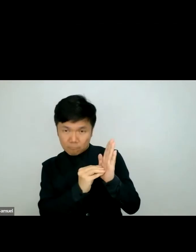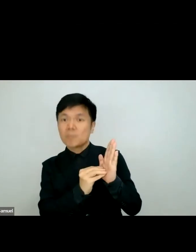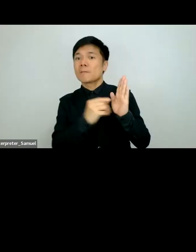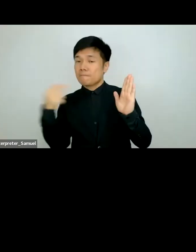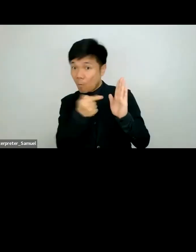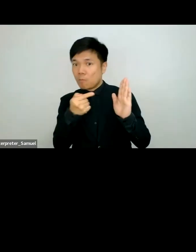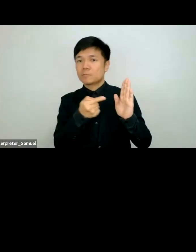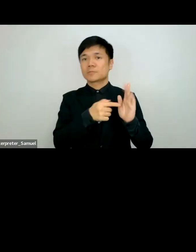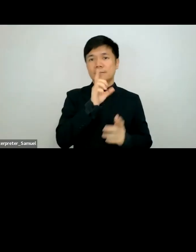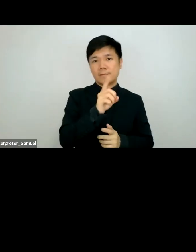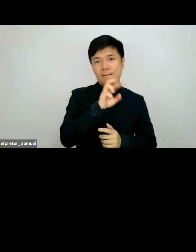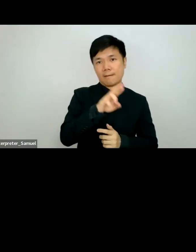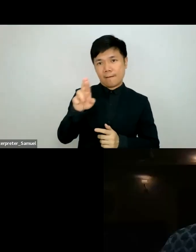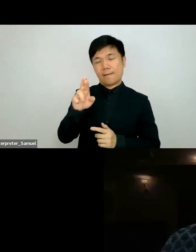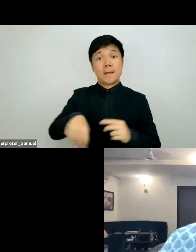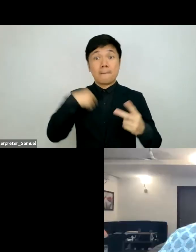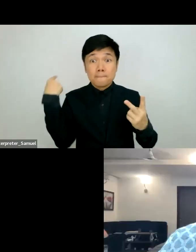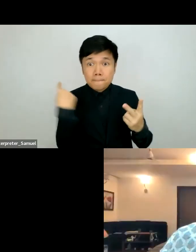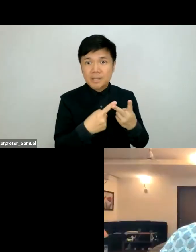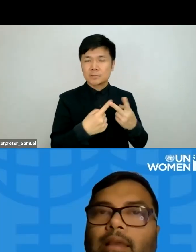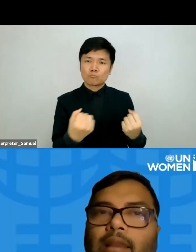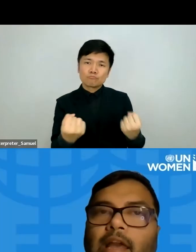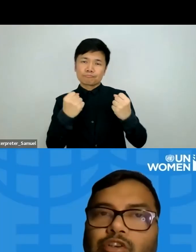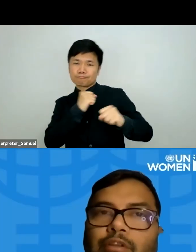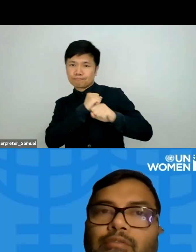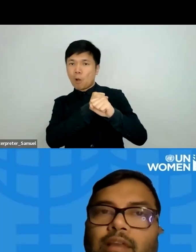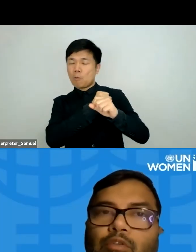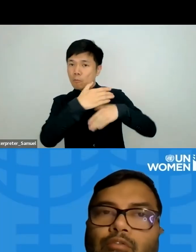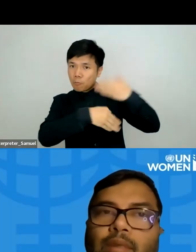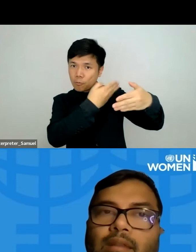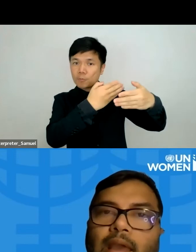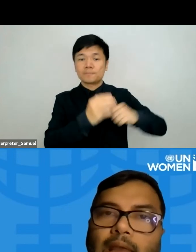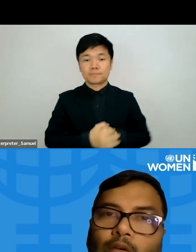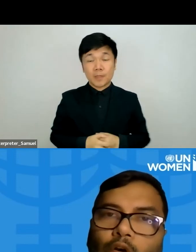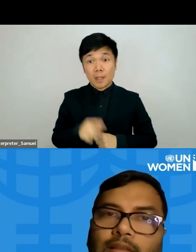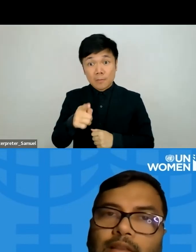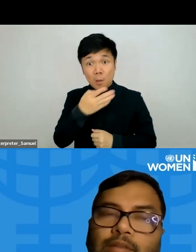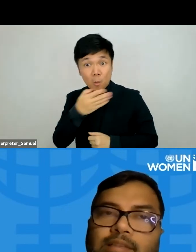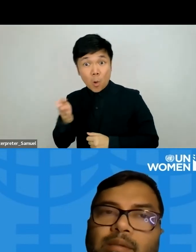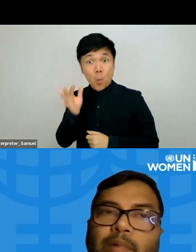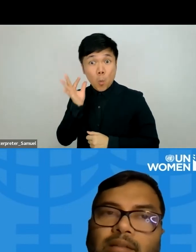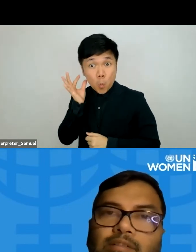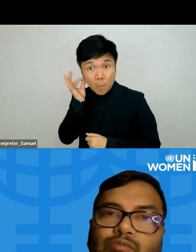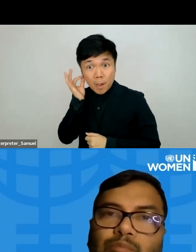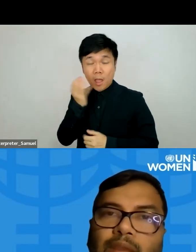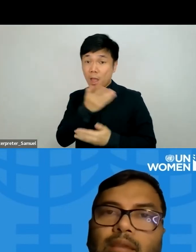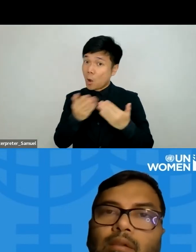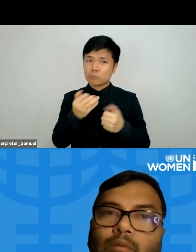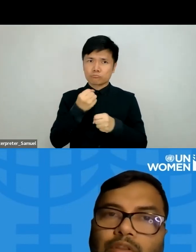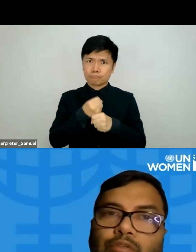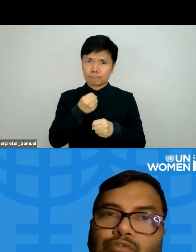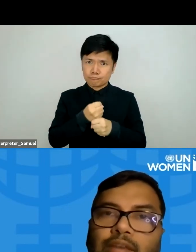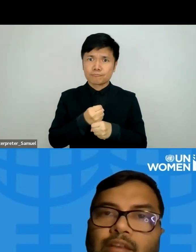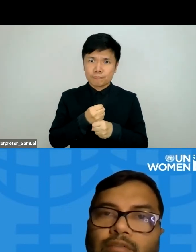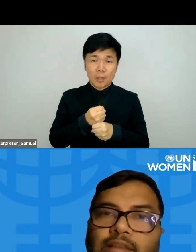actions de résilience et réduction et d'atténuation des effets de changement climatique.